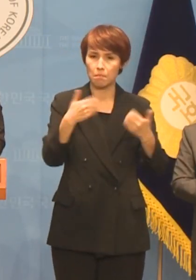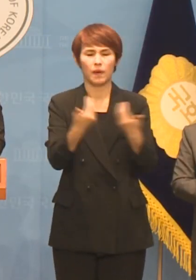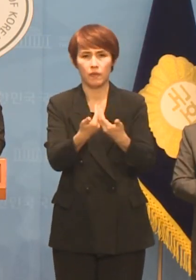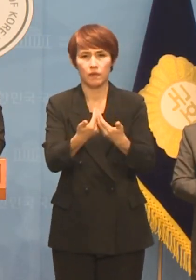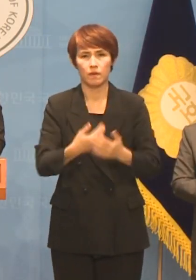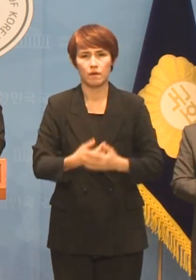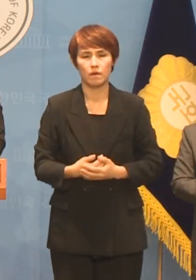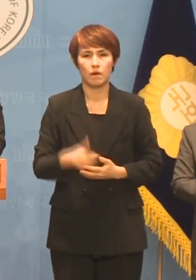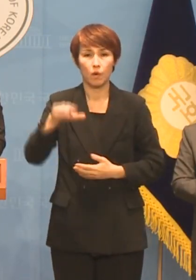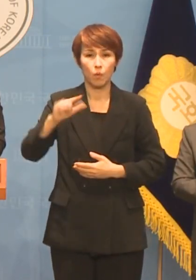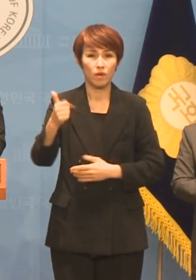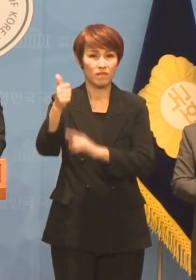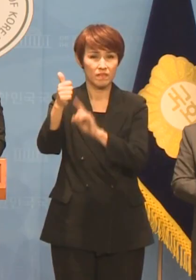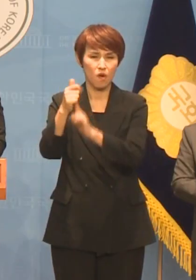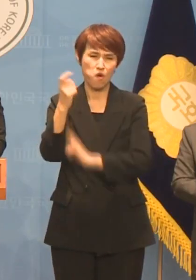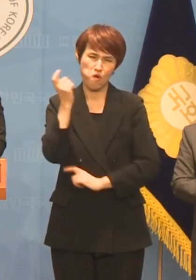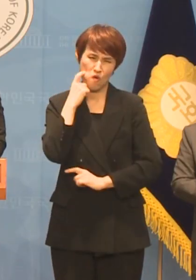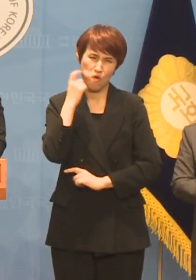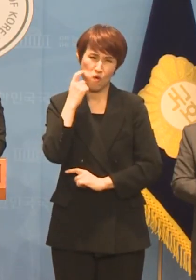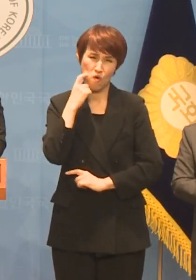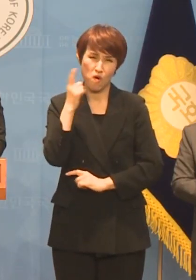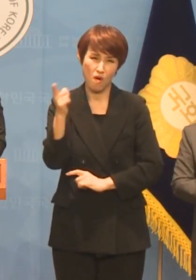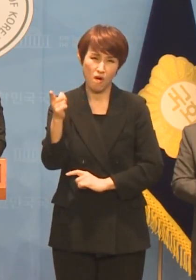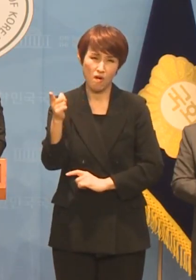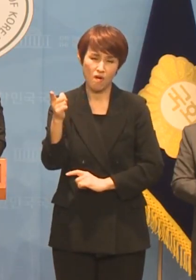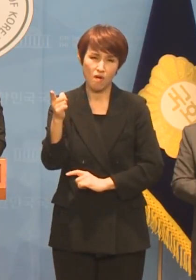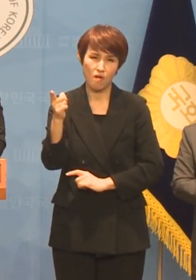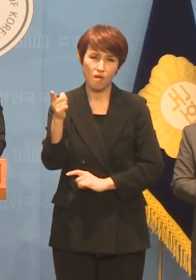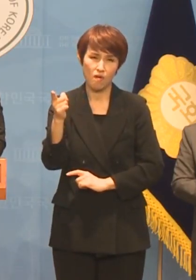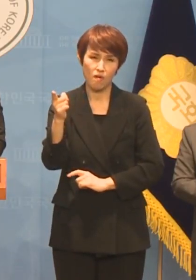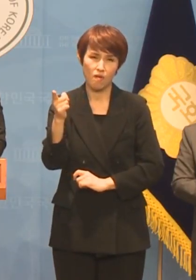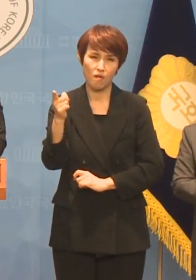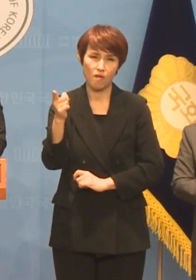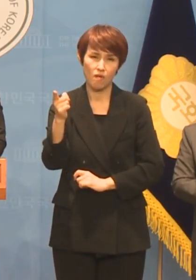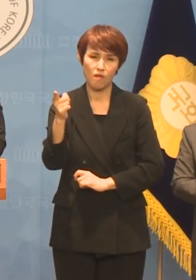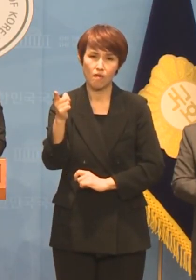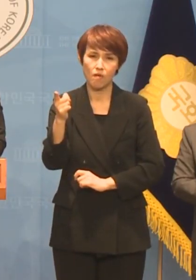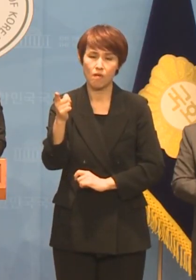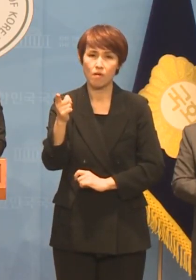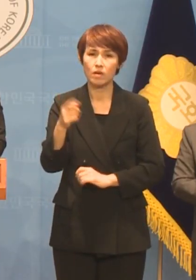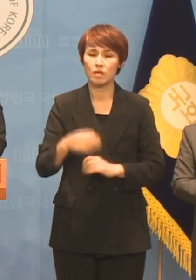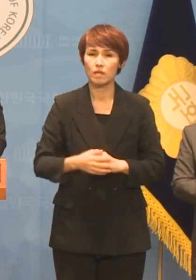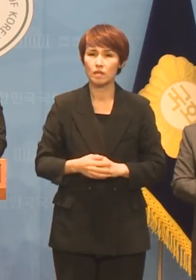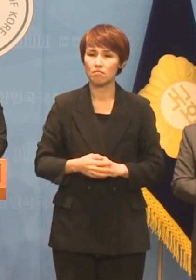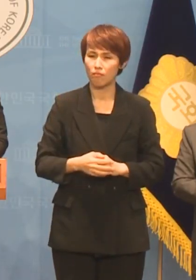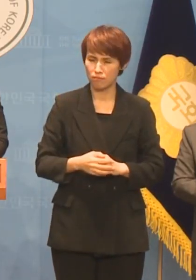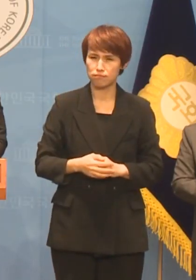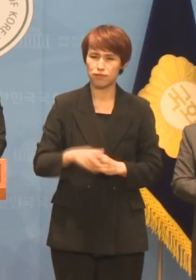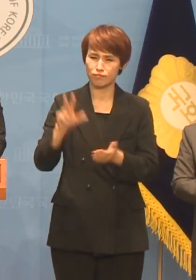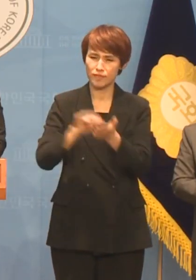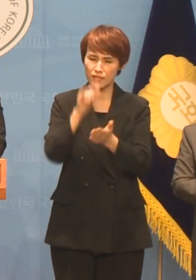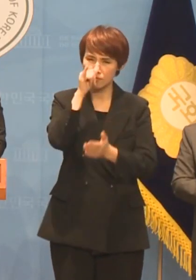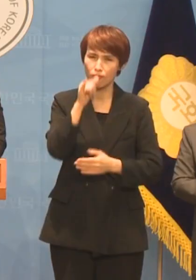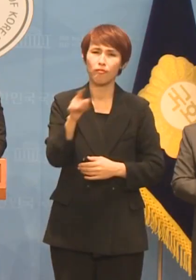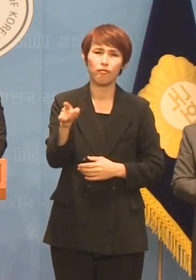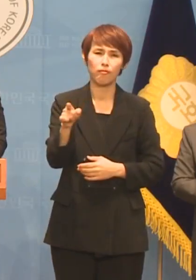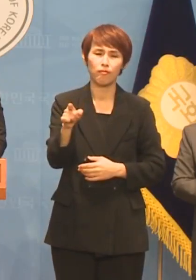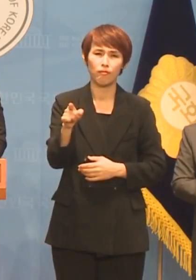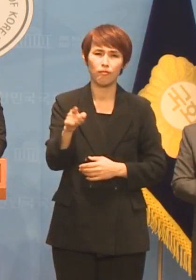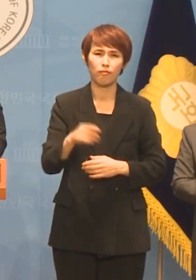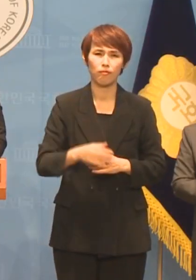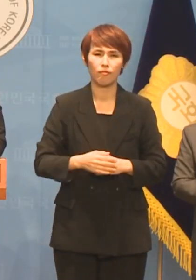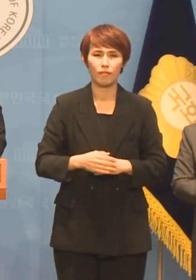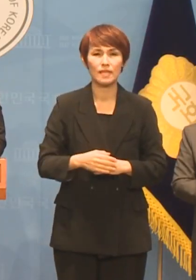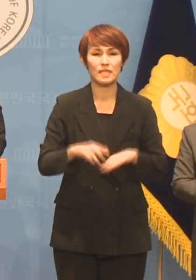권 원내대표의 거짓말은 권성동 원내대표의 말을 바로 반박할 수 있을 정도로 참담합니다.